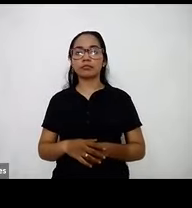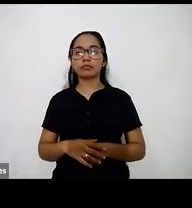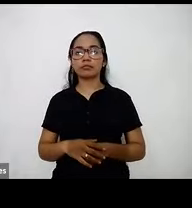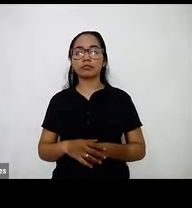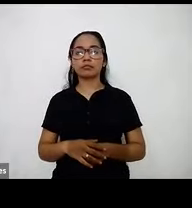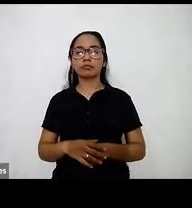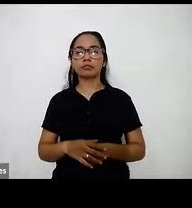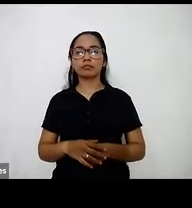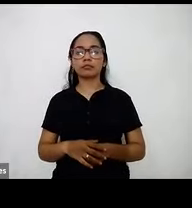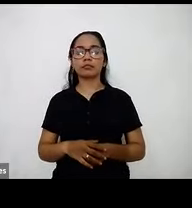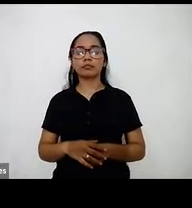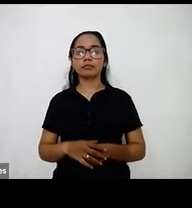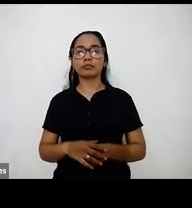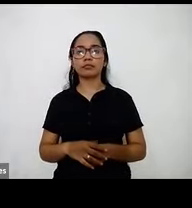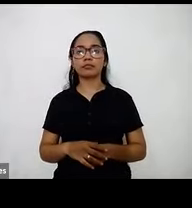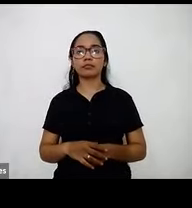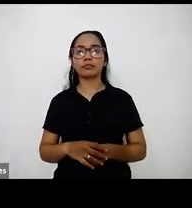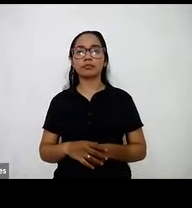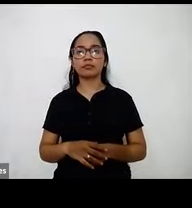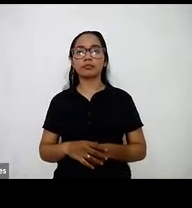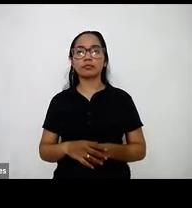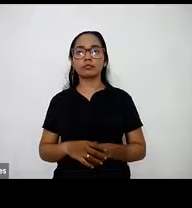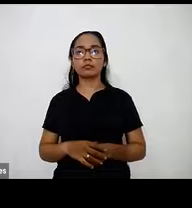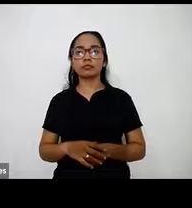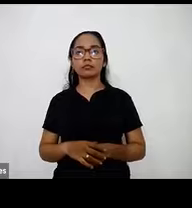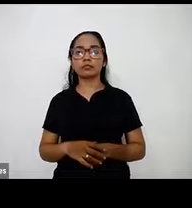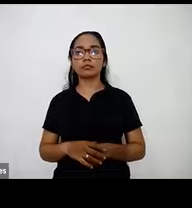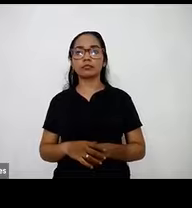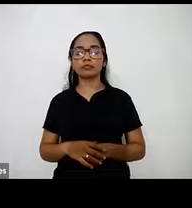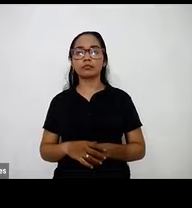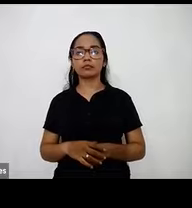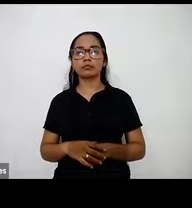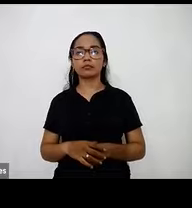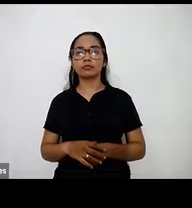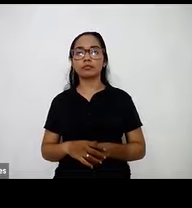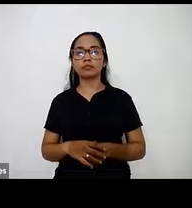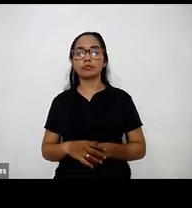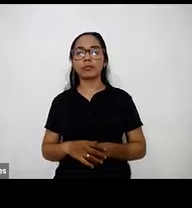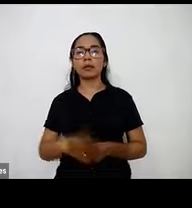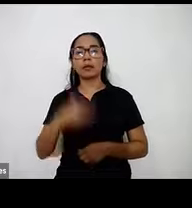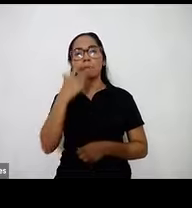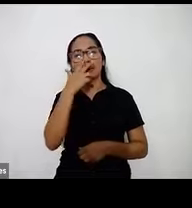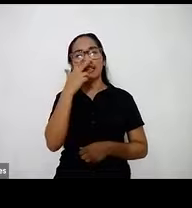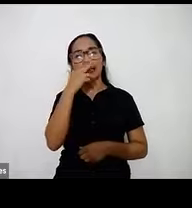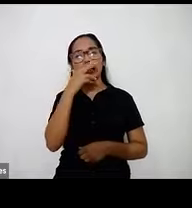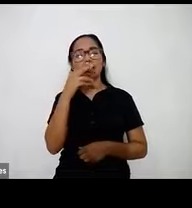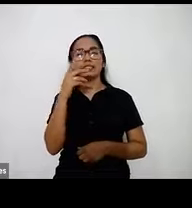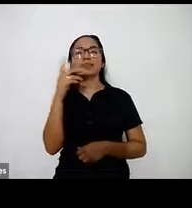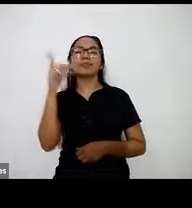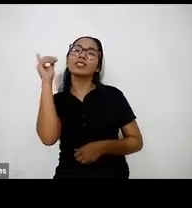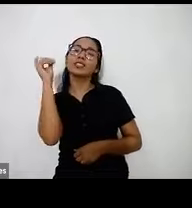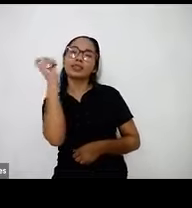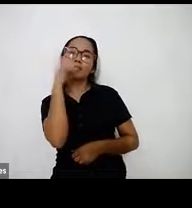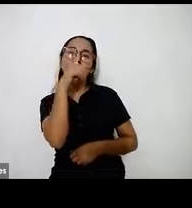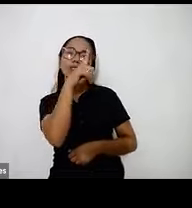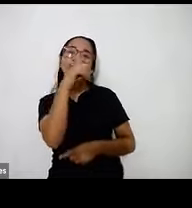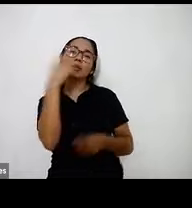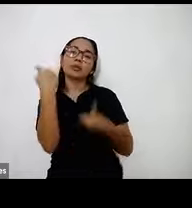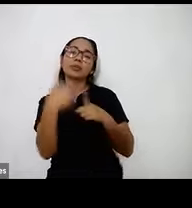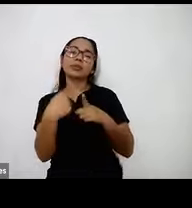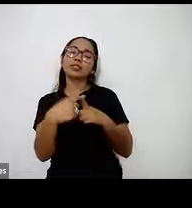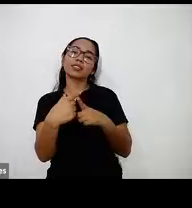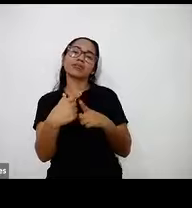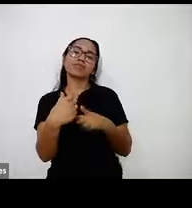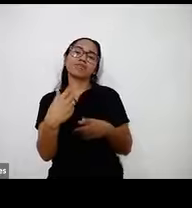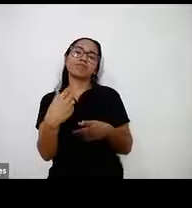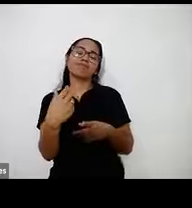trabalho, como o Bob falou, isso fragiliza o serviço, a rotatividade profissional é imensa, né? Então,